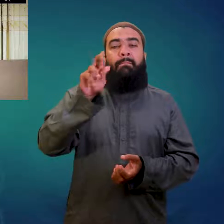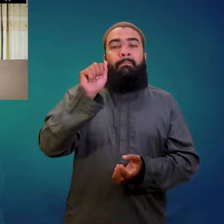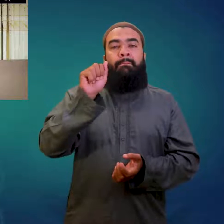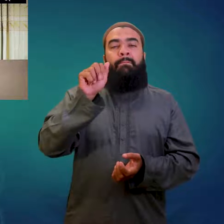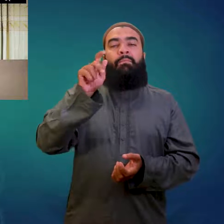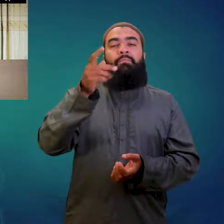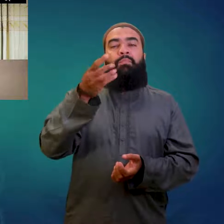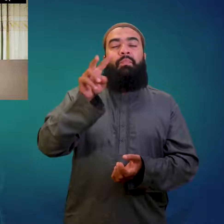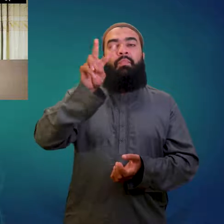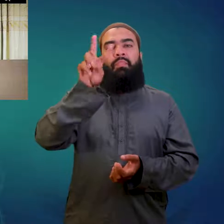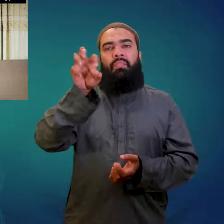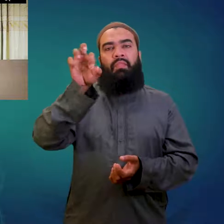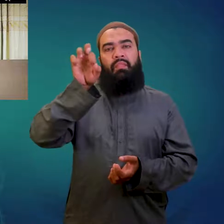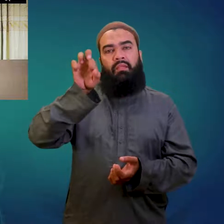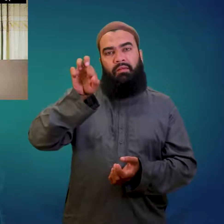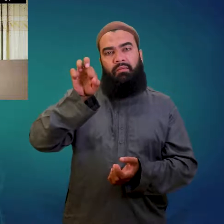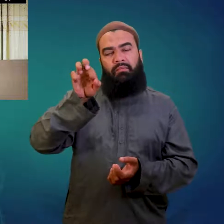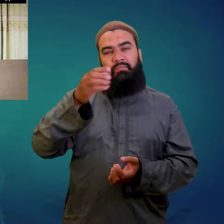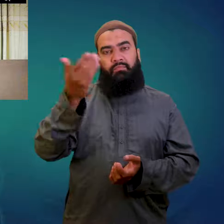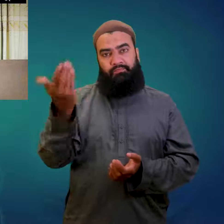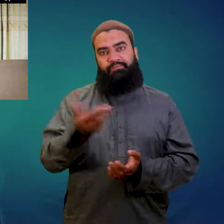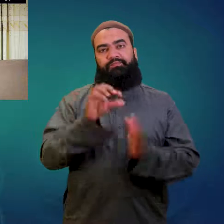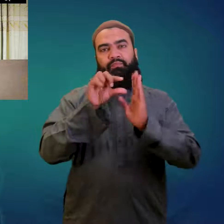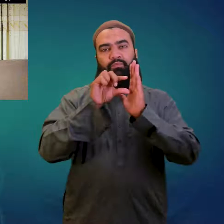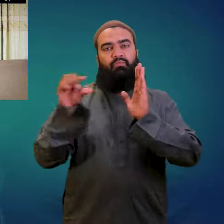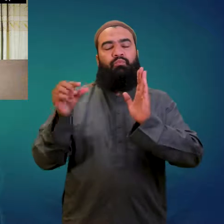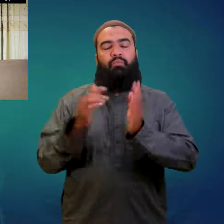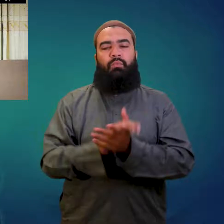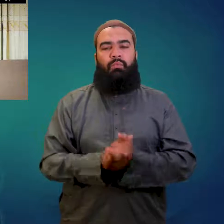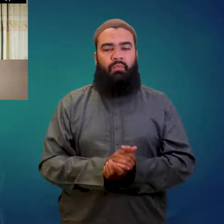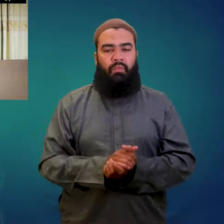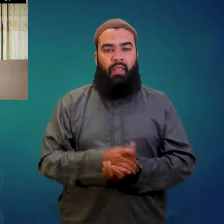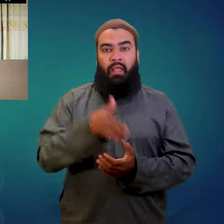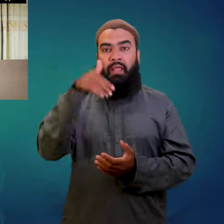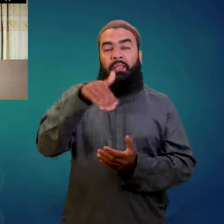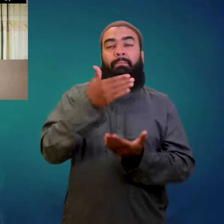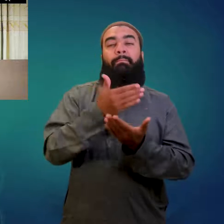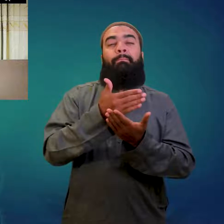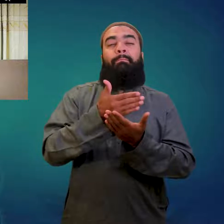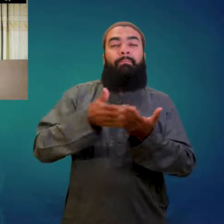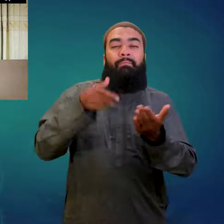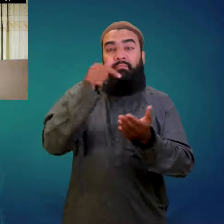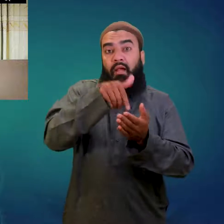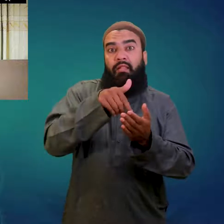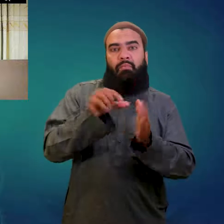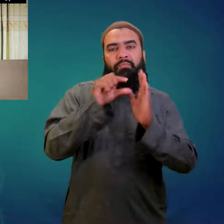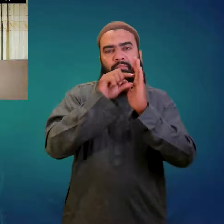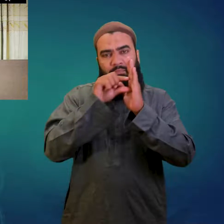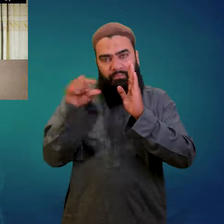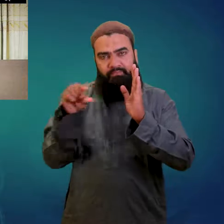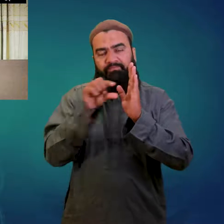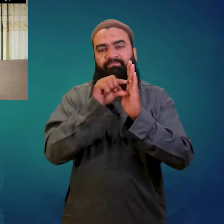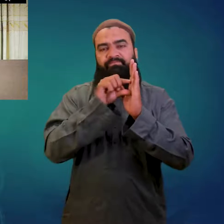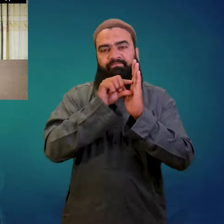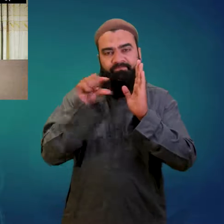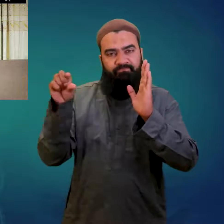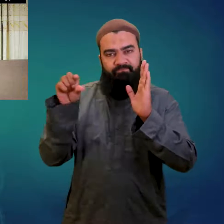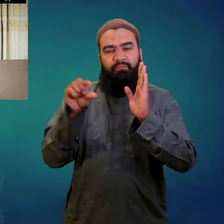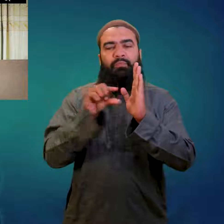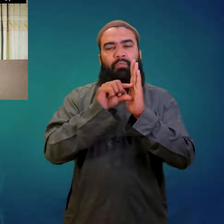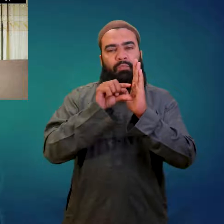پارہ نمبر 28 سورۃ المجادلہ سے شروع ہو رہا ہے۔ اس پارے میں سورۃ الحشر،